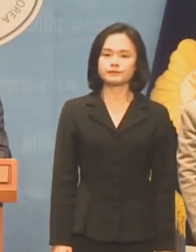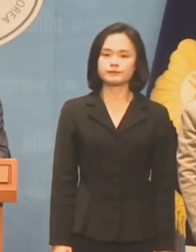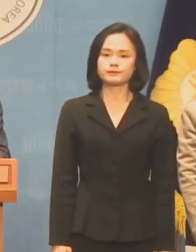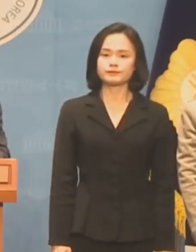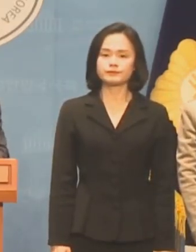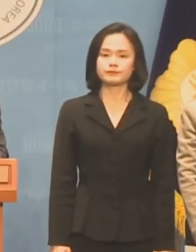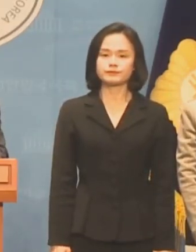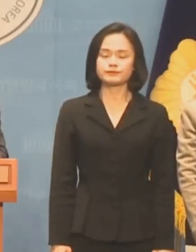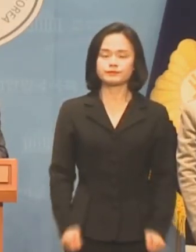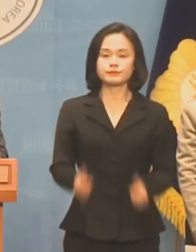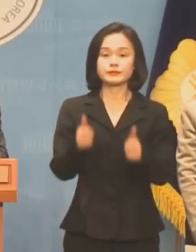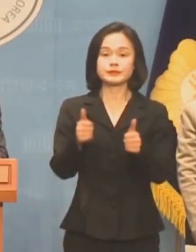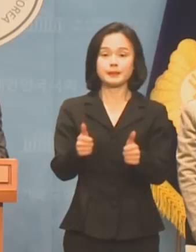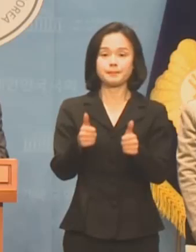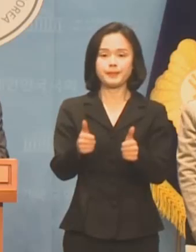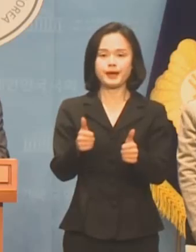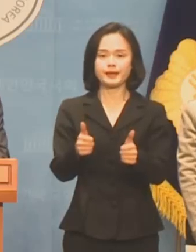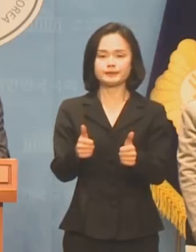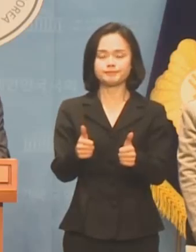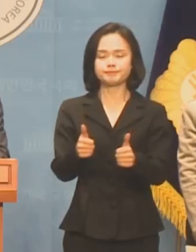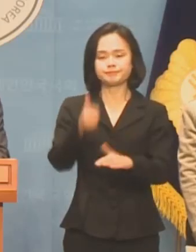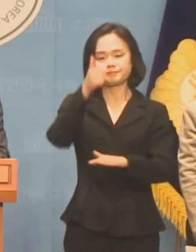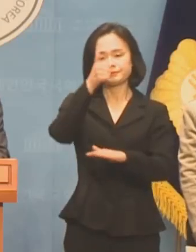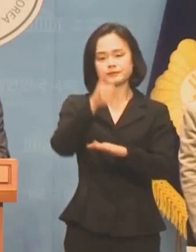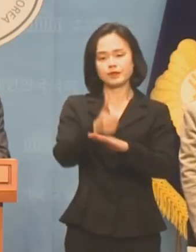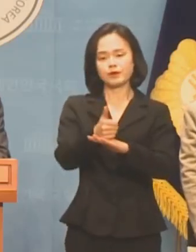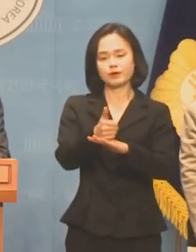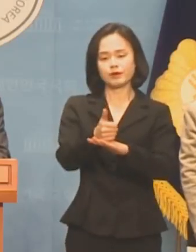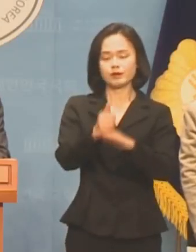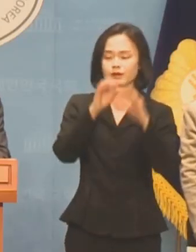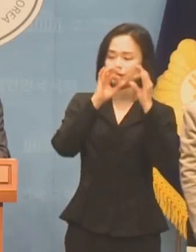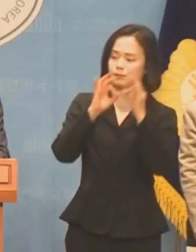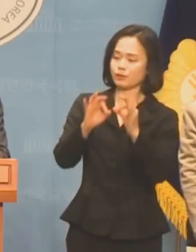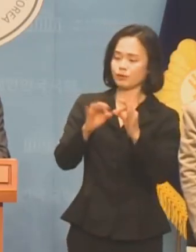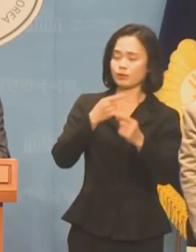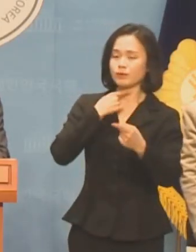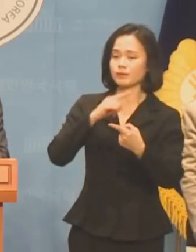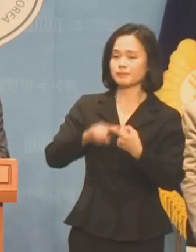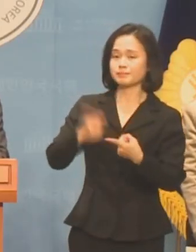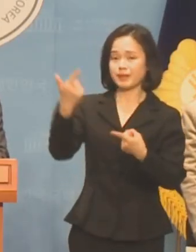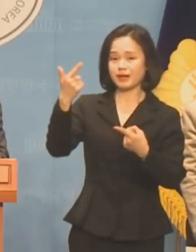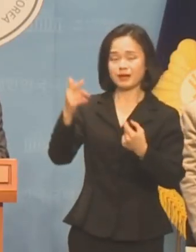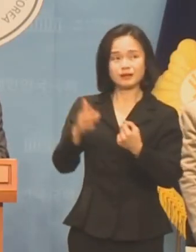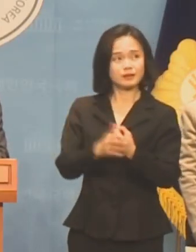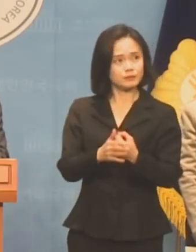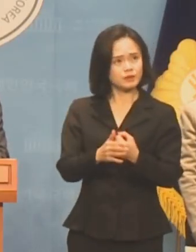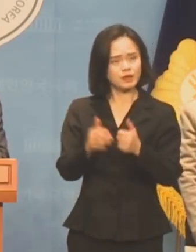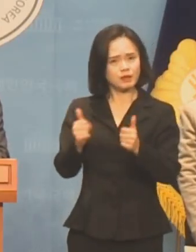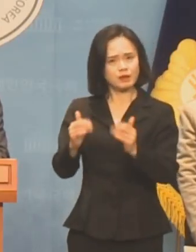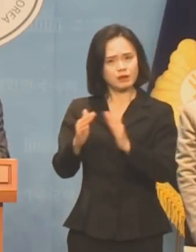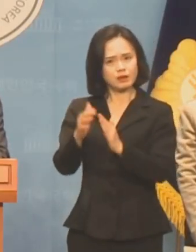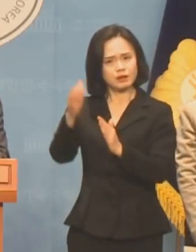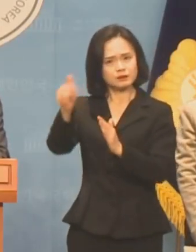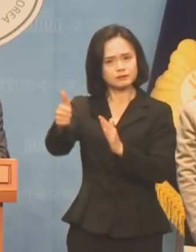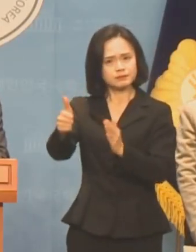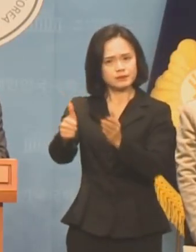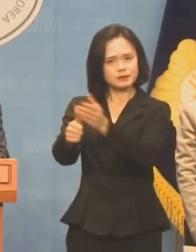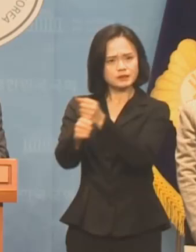재판 결과가 마음에 들지 않는다고 해서 현직 판사를 체포하려고 했던 이